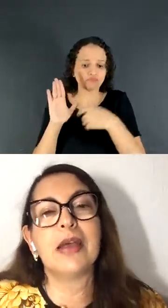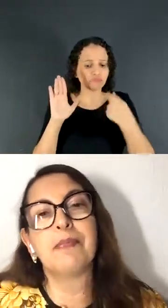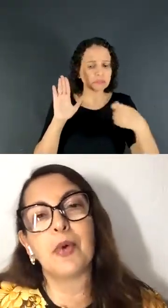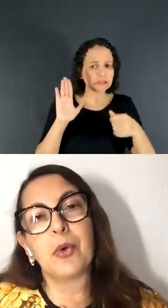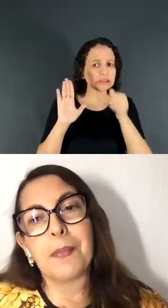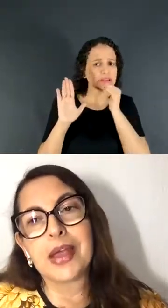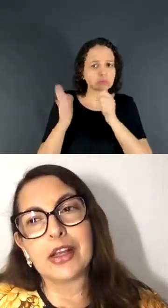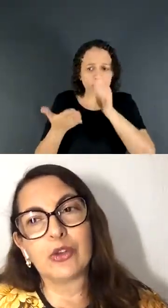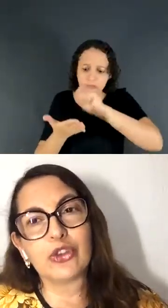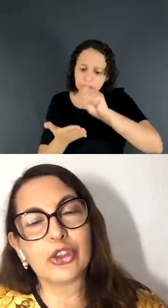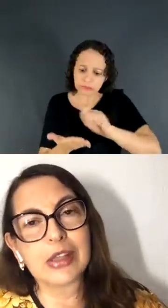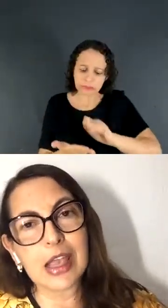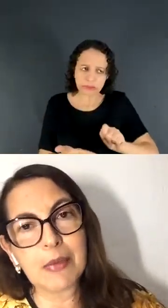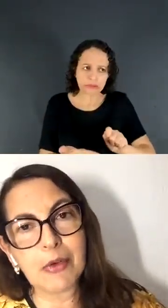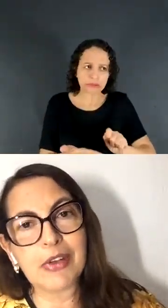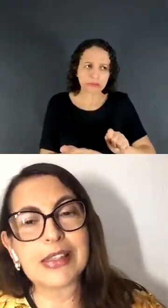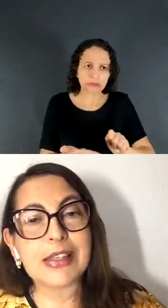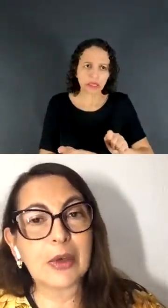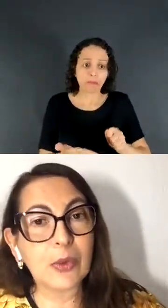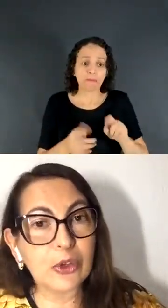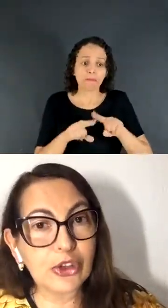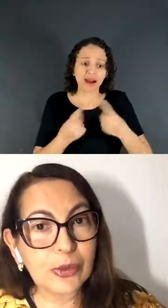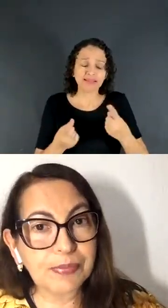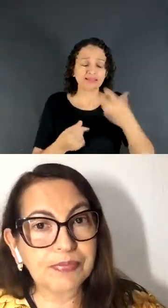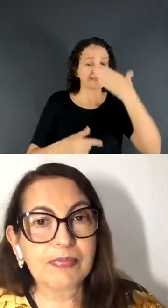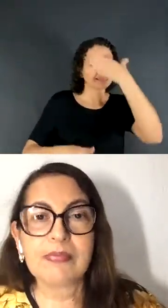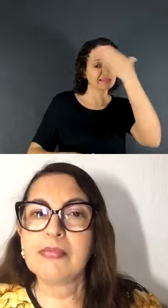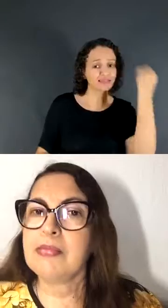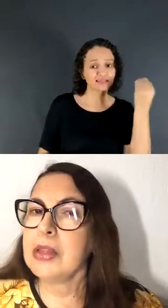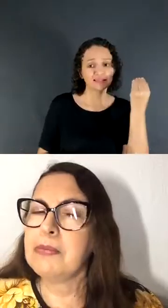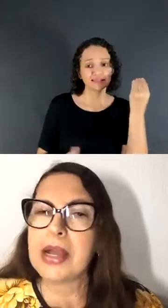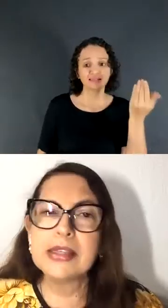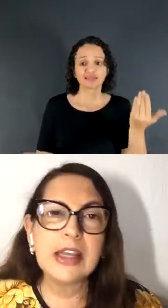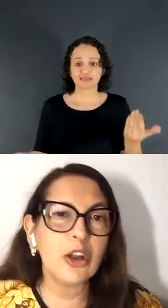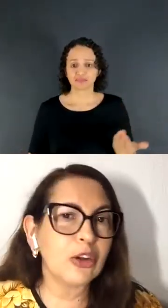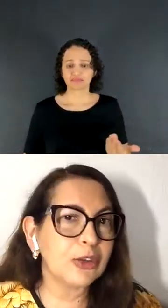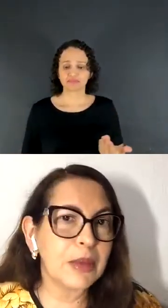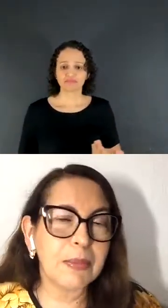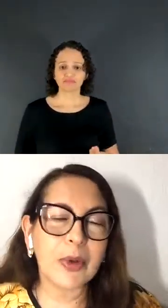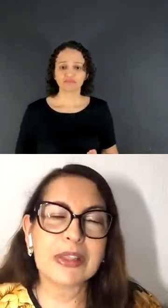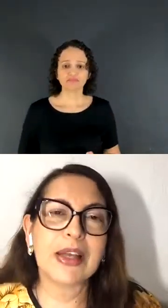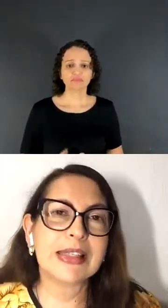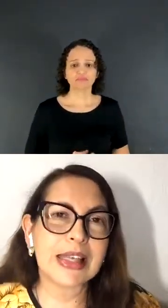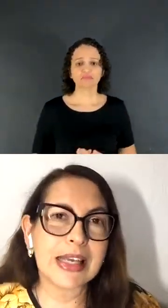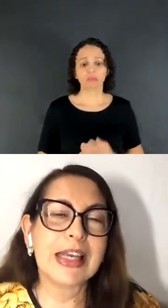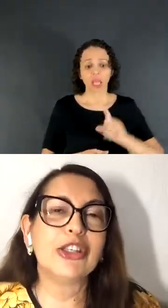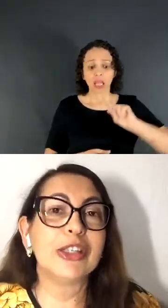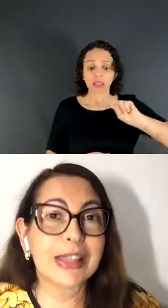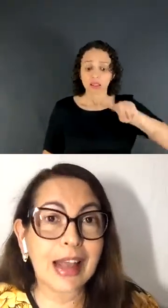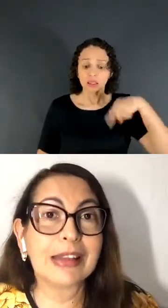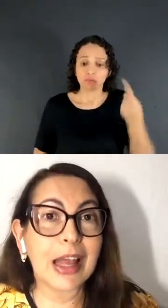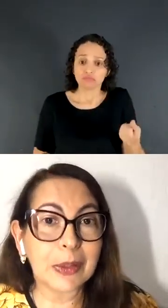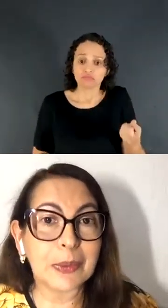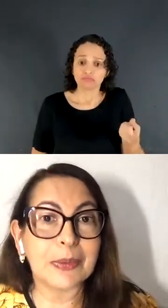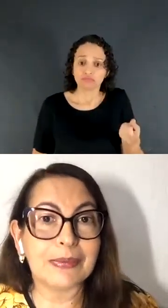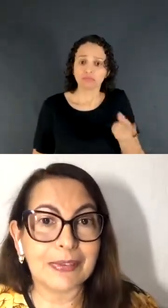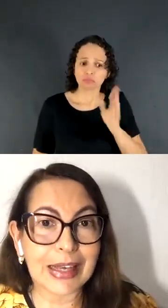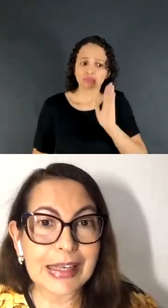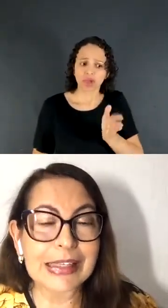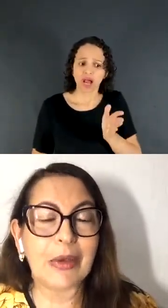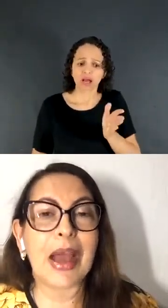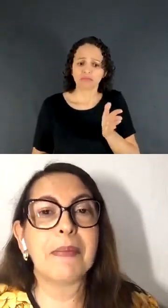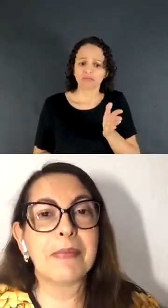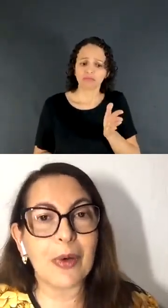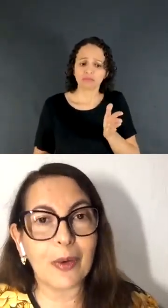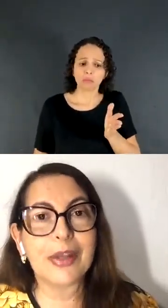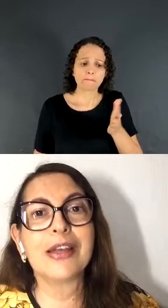Que por um período de tempo vai ser útil, mas que logo depois vai ser descartado, né?